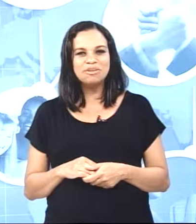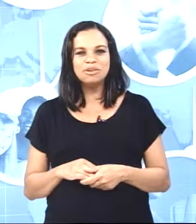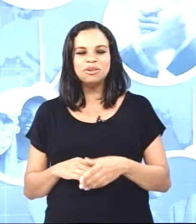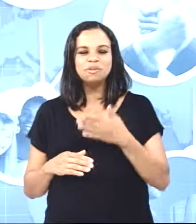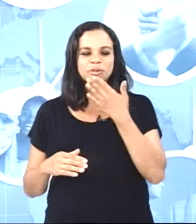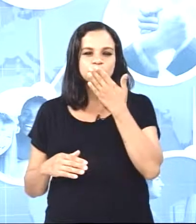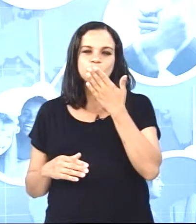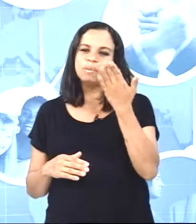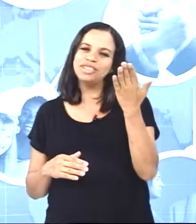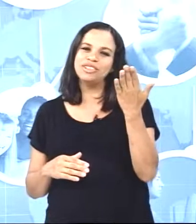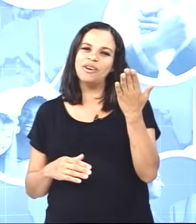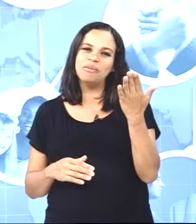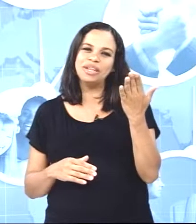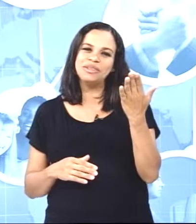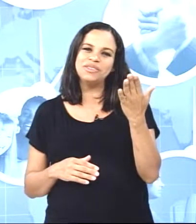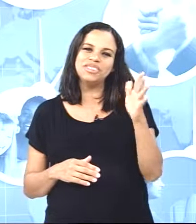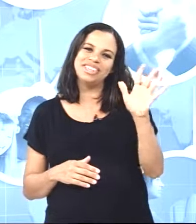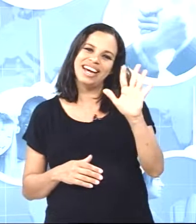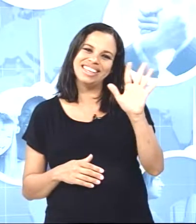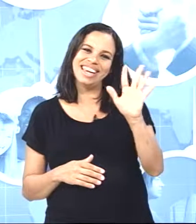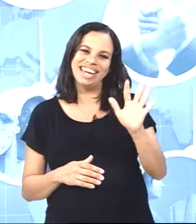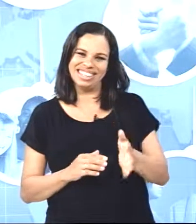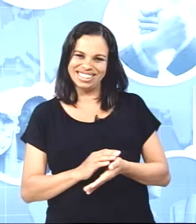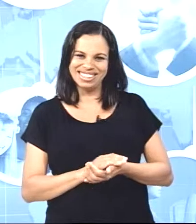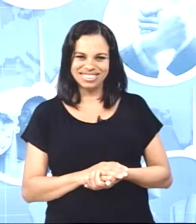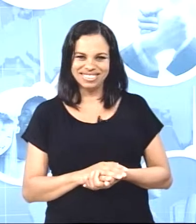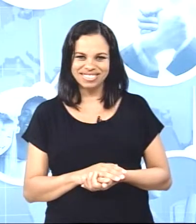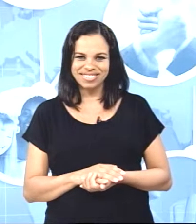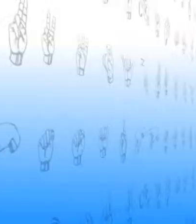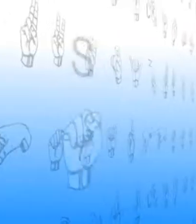Mundo. Um beijo enorme para todos. Até lá.